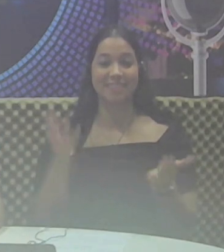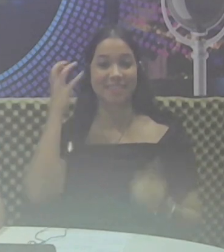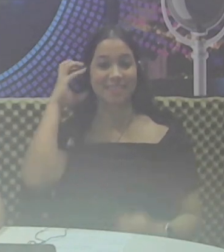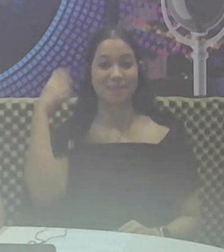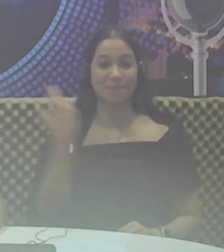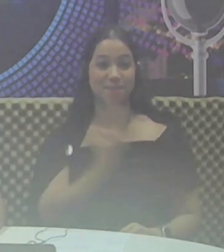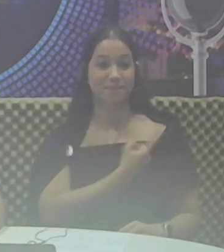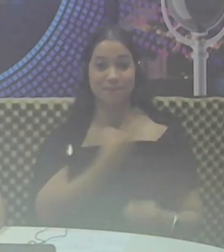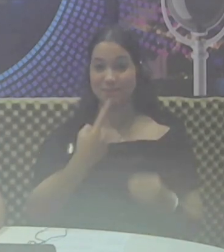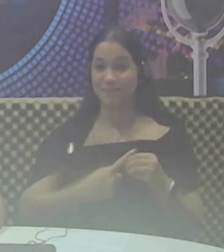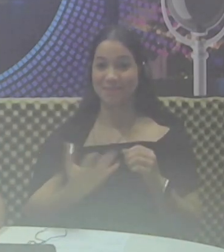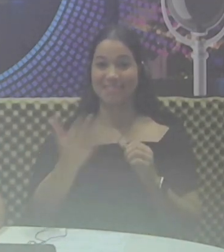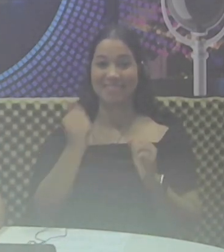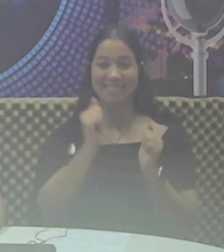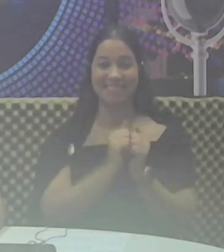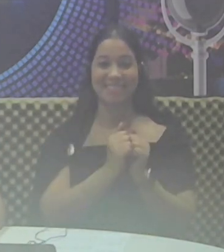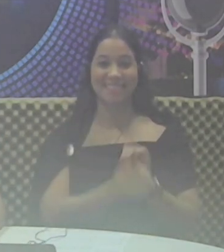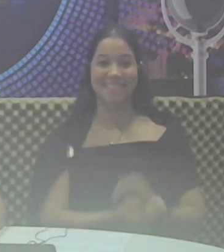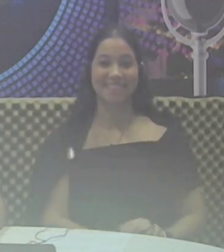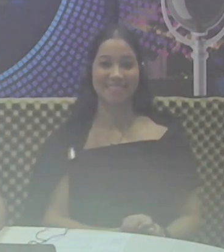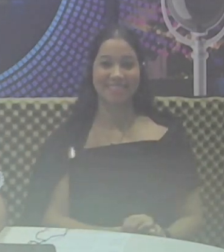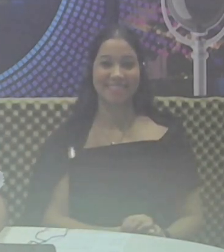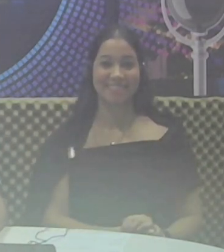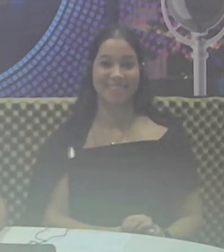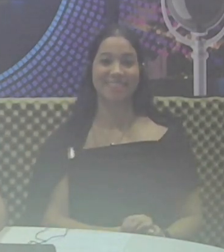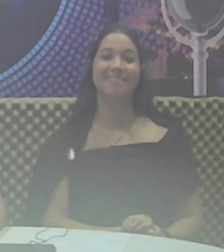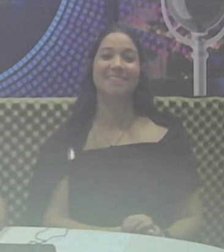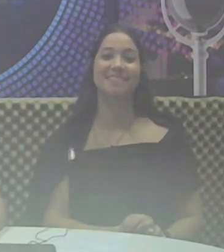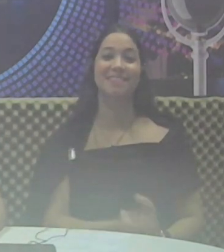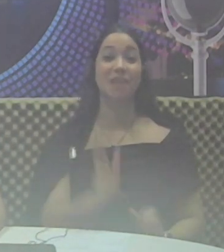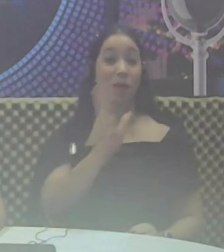Rádio Nossa Cidade. Vem com a gente!